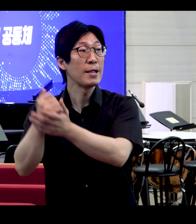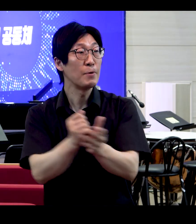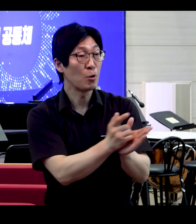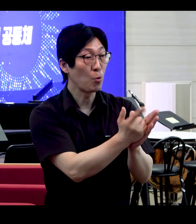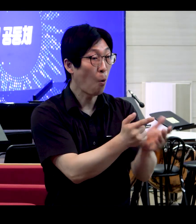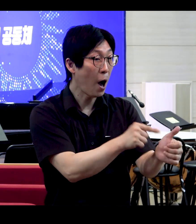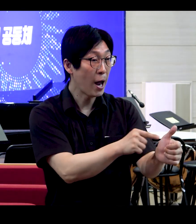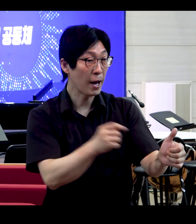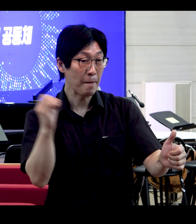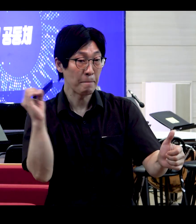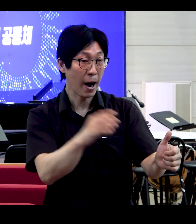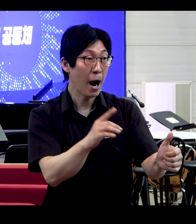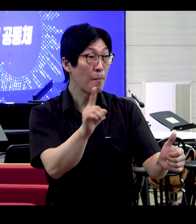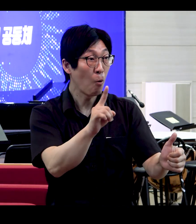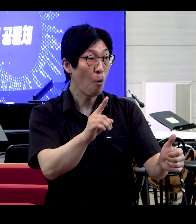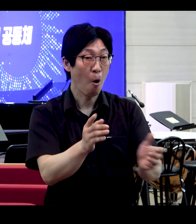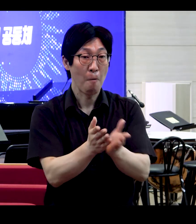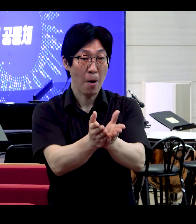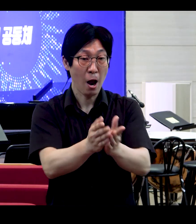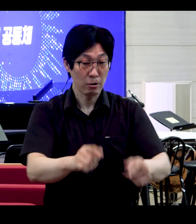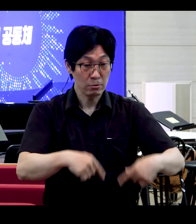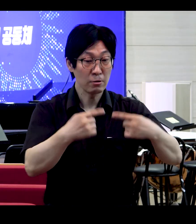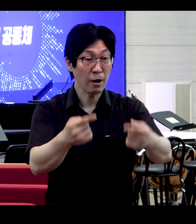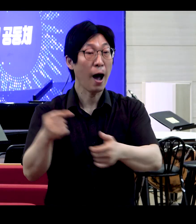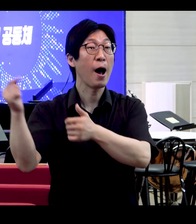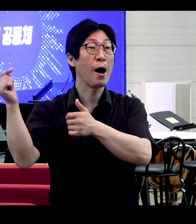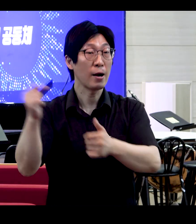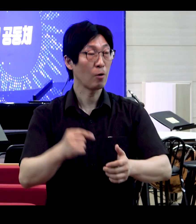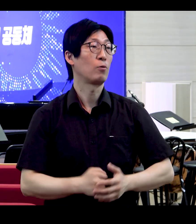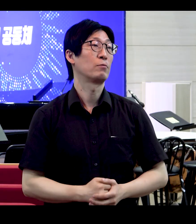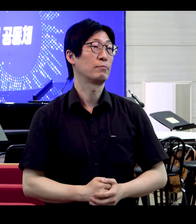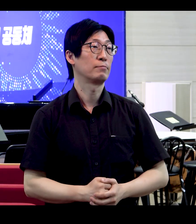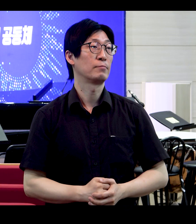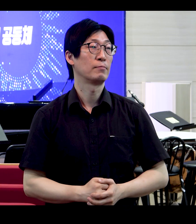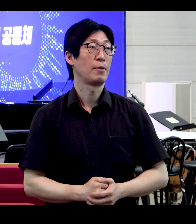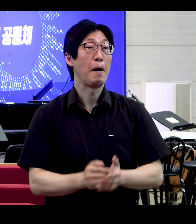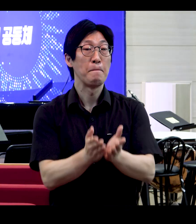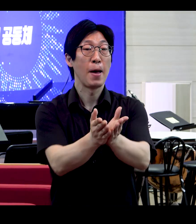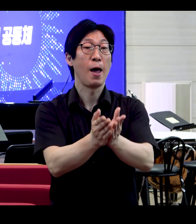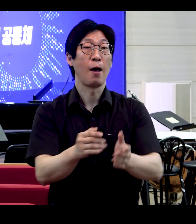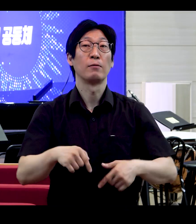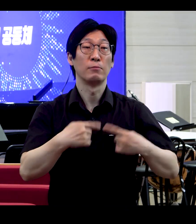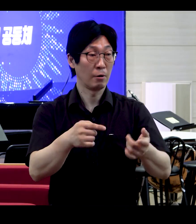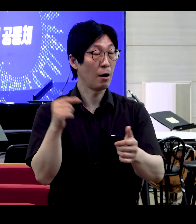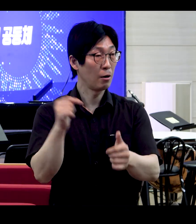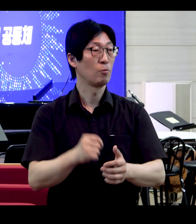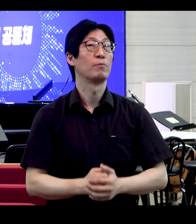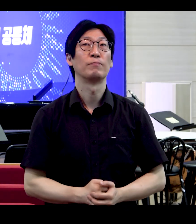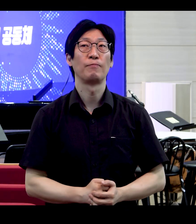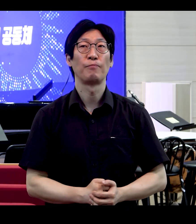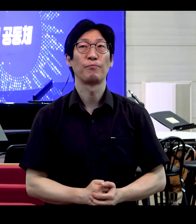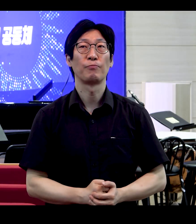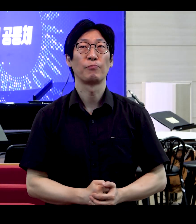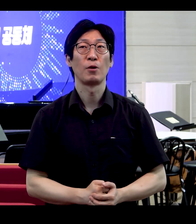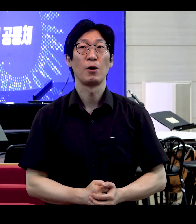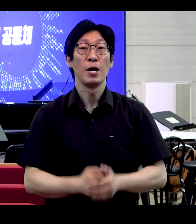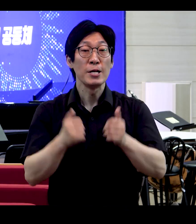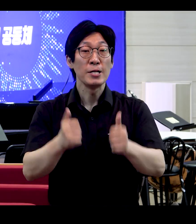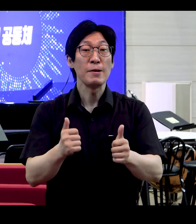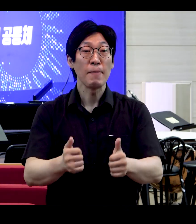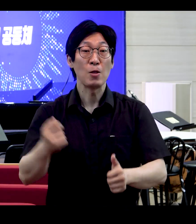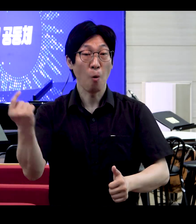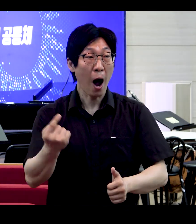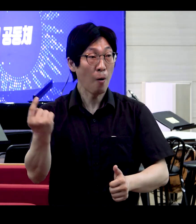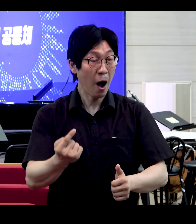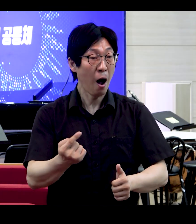뭐라고 말씀하셨습니까? 방주로 들어가라 라고. 방주로 들어가라. 심판이 이제